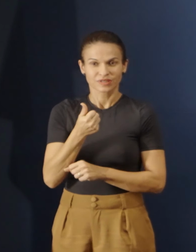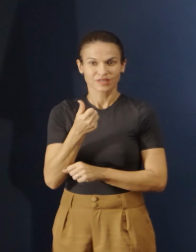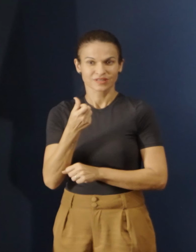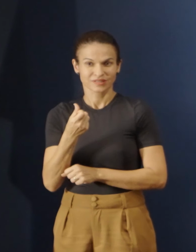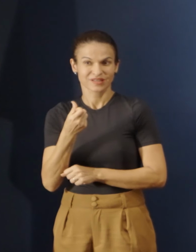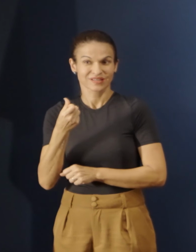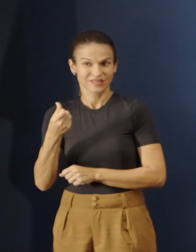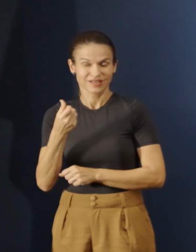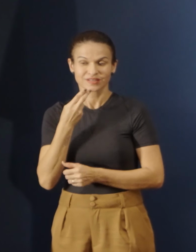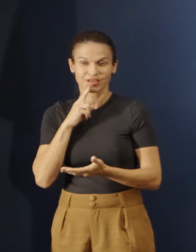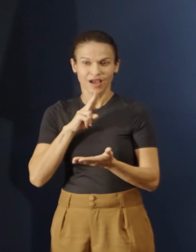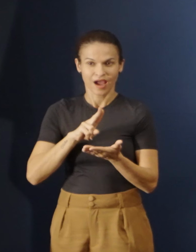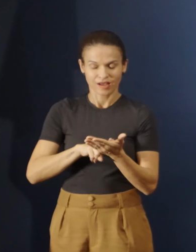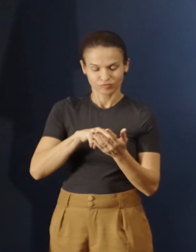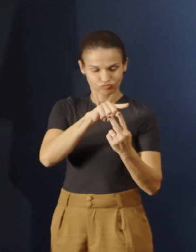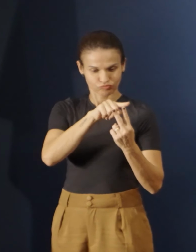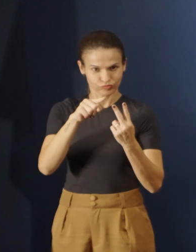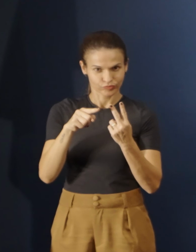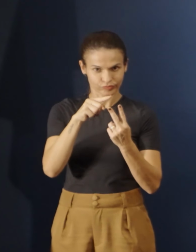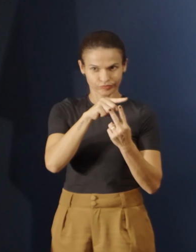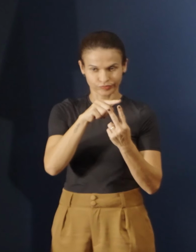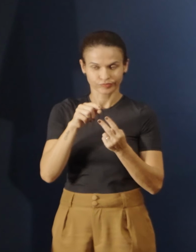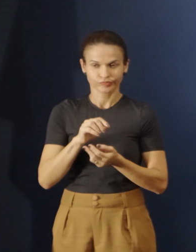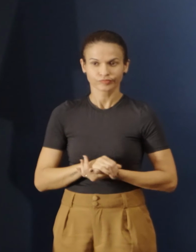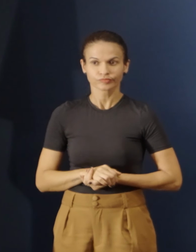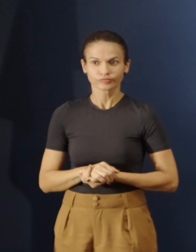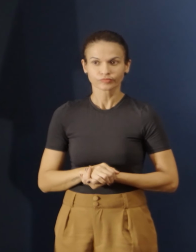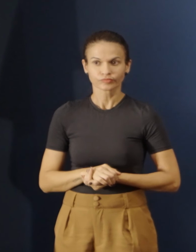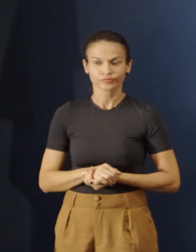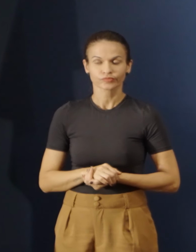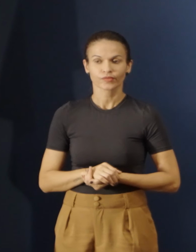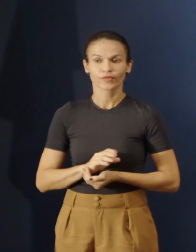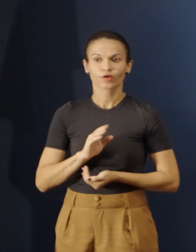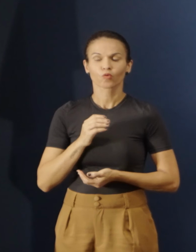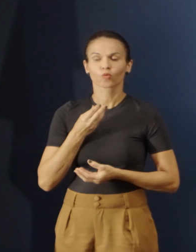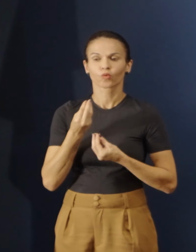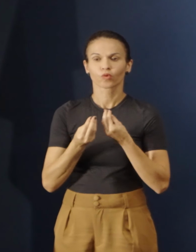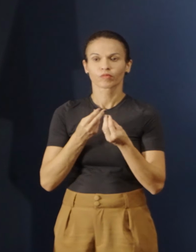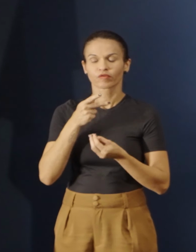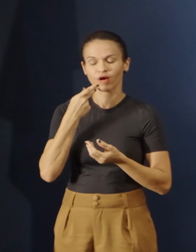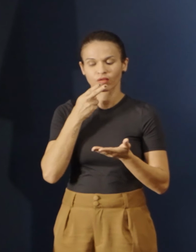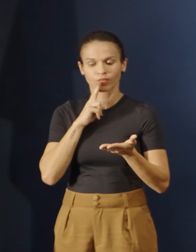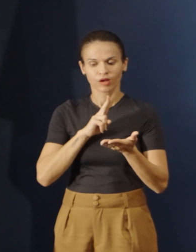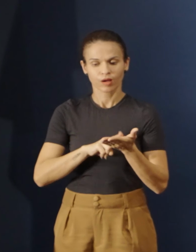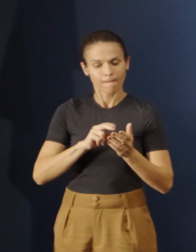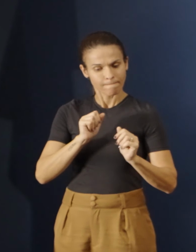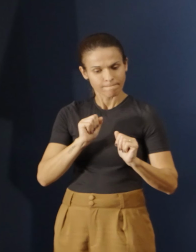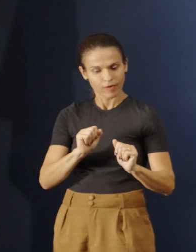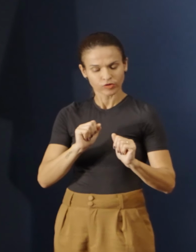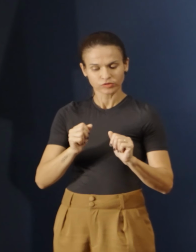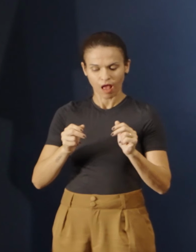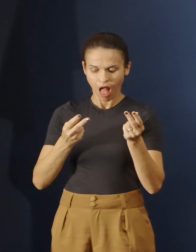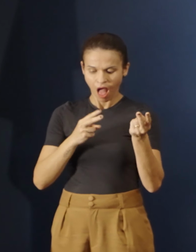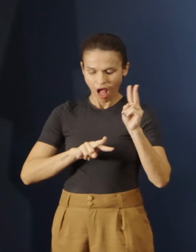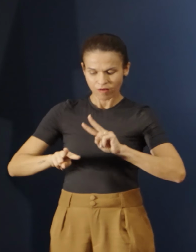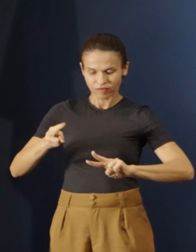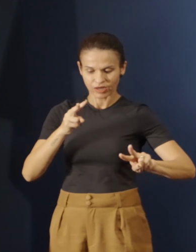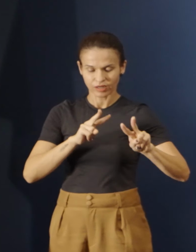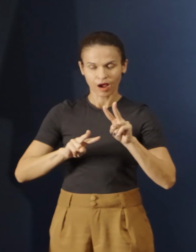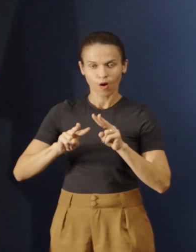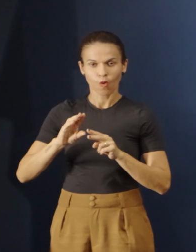Murilo Mendes e o crítico literário Alceu Amoroso Lima. Mas quando eu falo que uma correspondência pode reavaliar o cânone, por